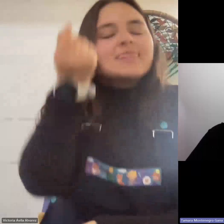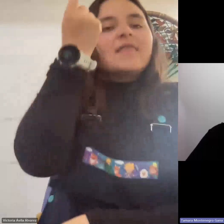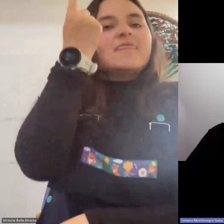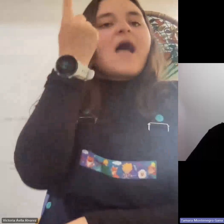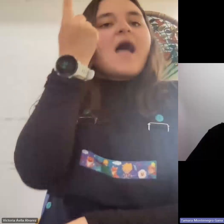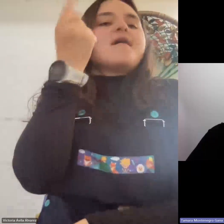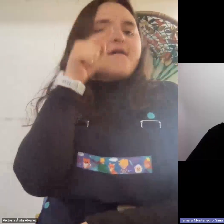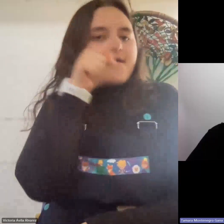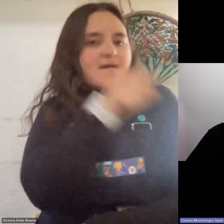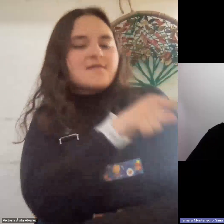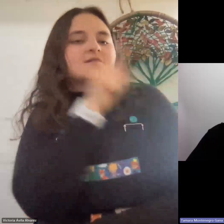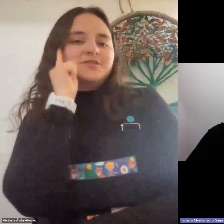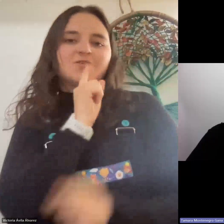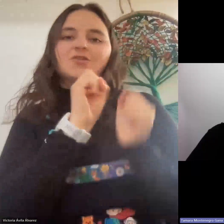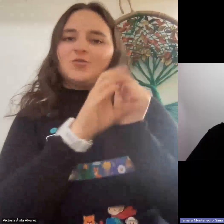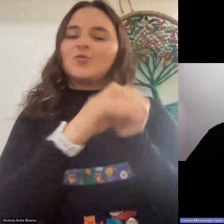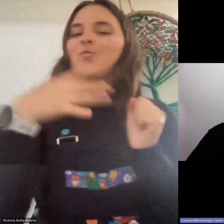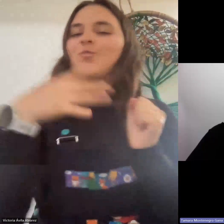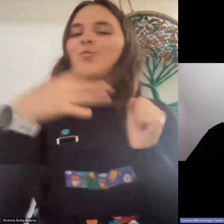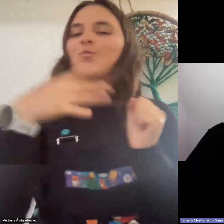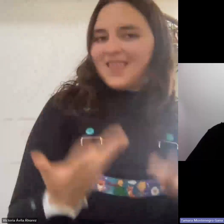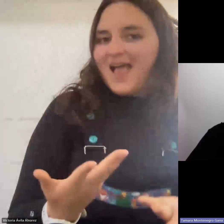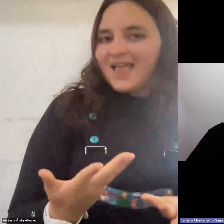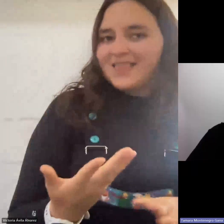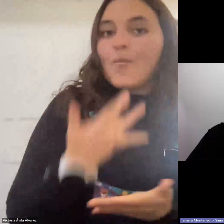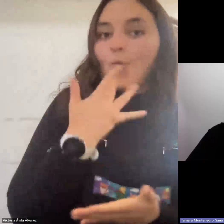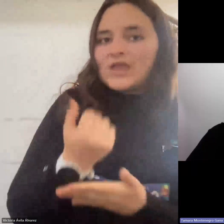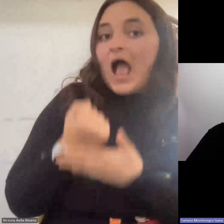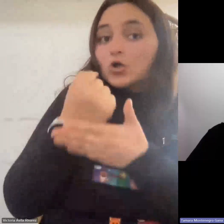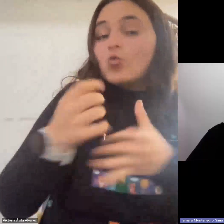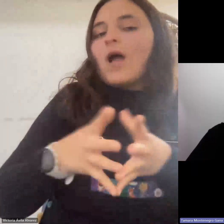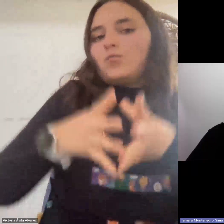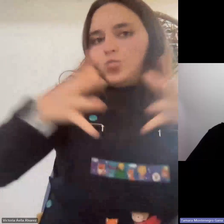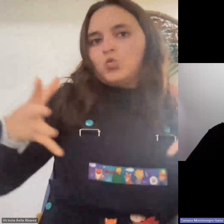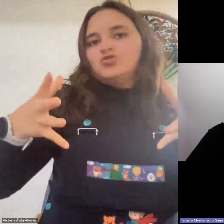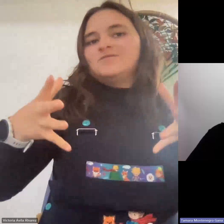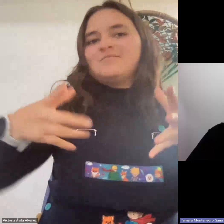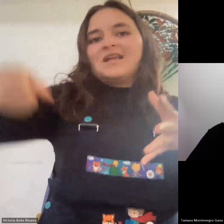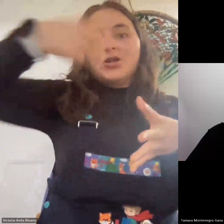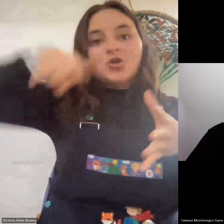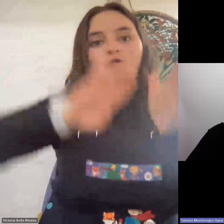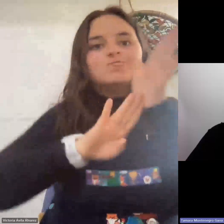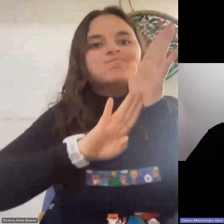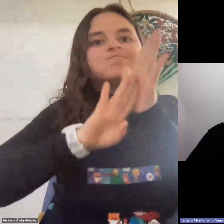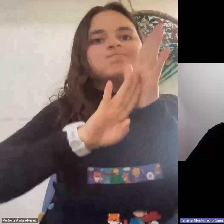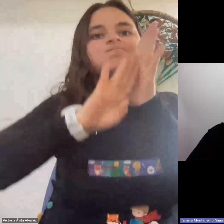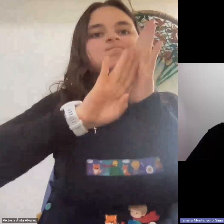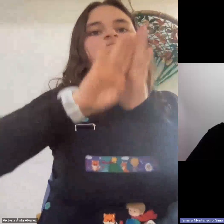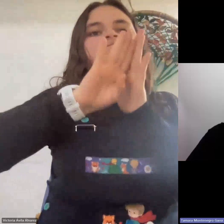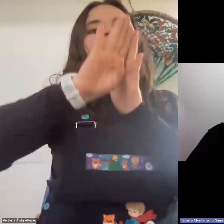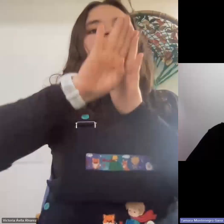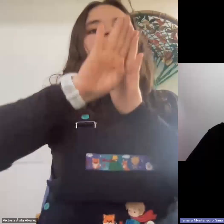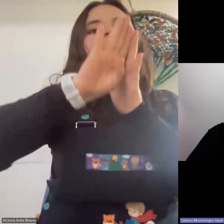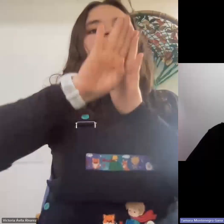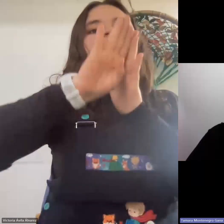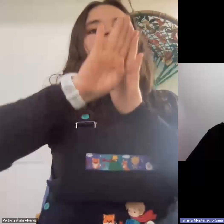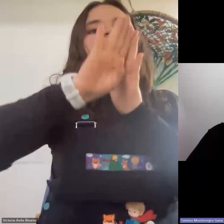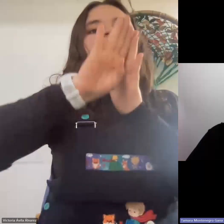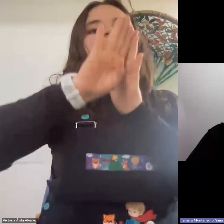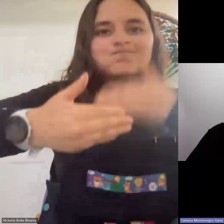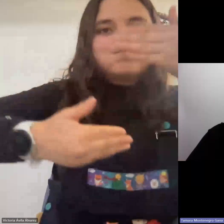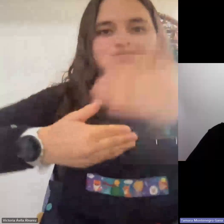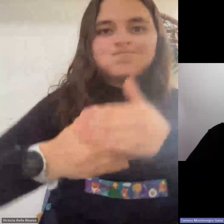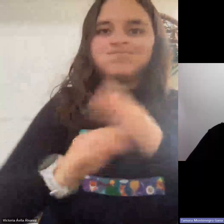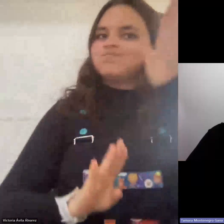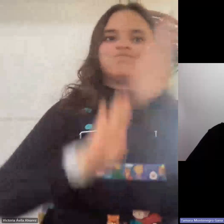la familia en cuanto a las profesionales también como coeducador sordo, porque es mucho el trabajo que hay y